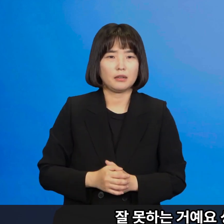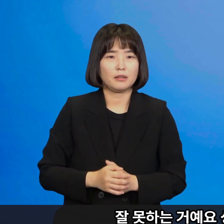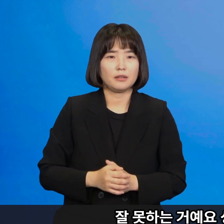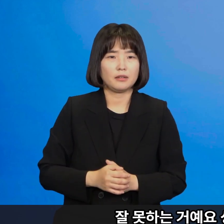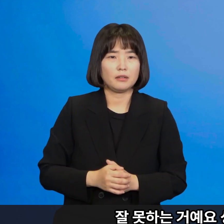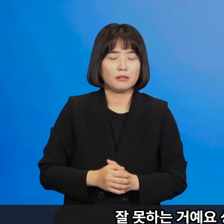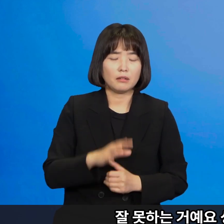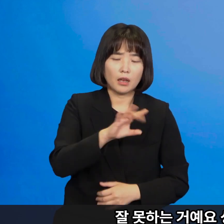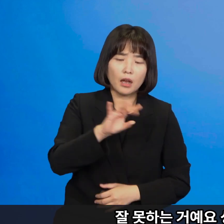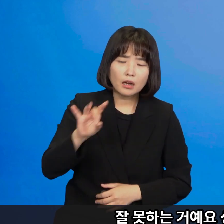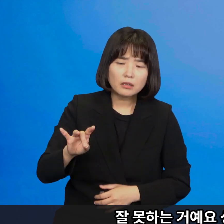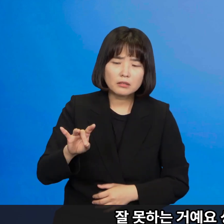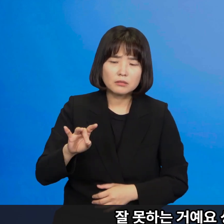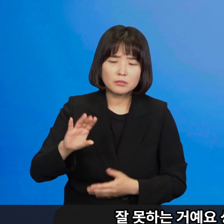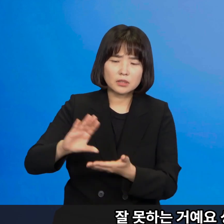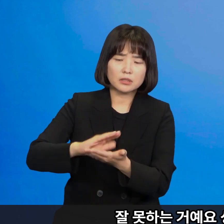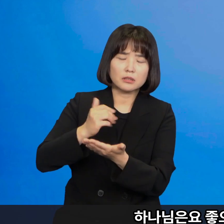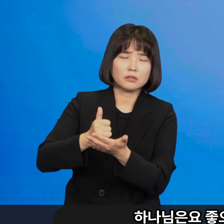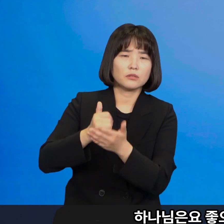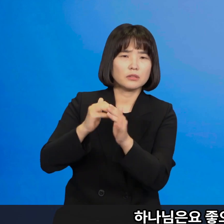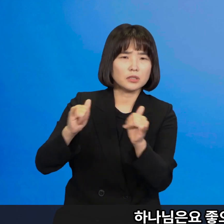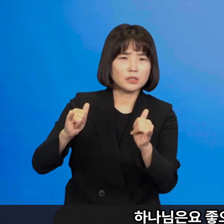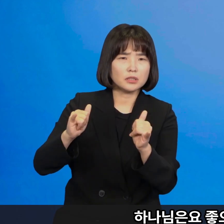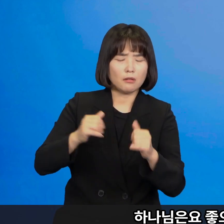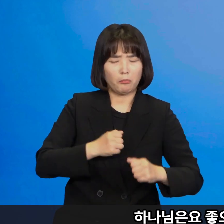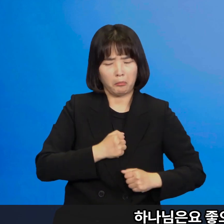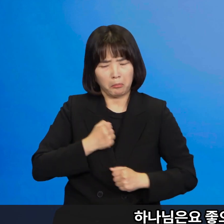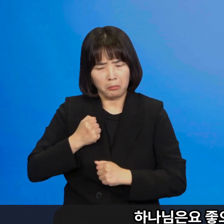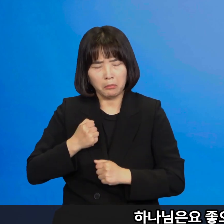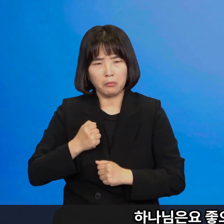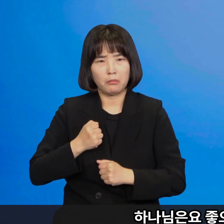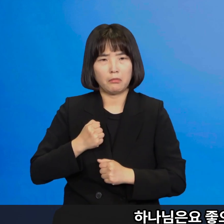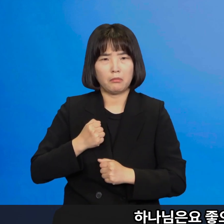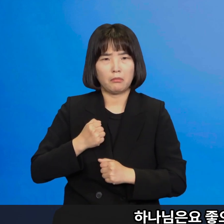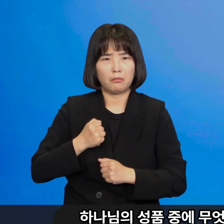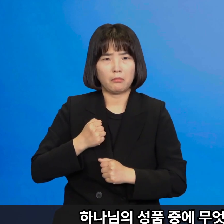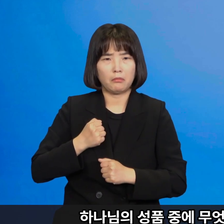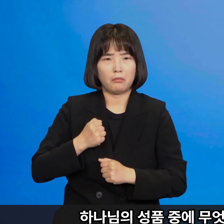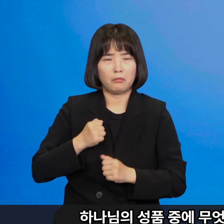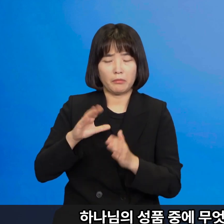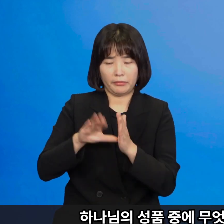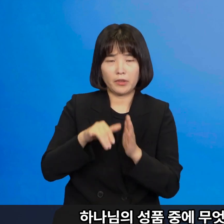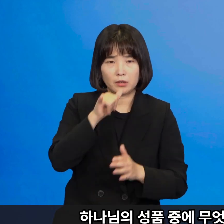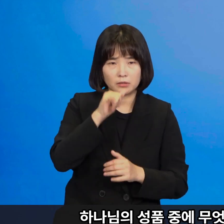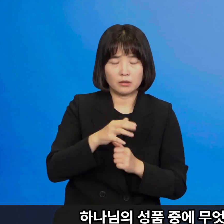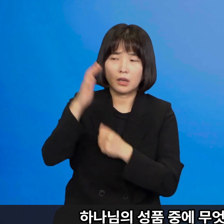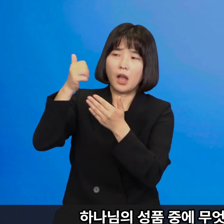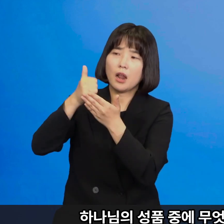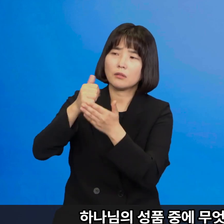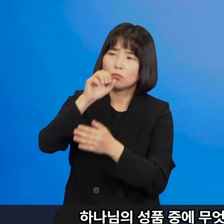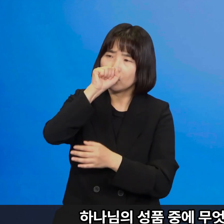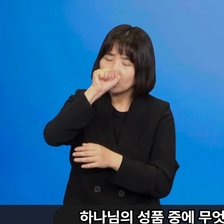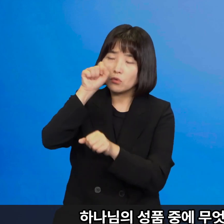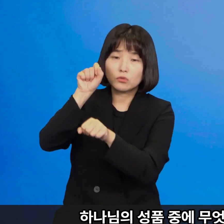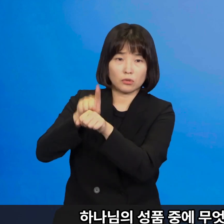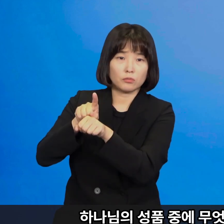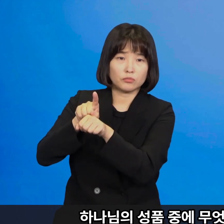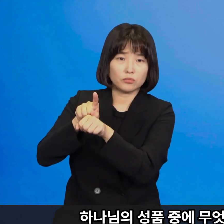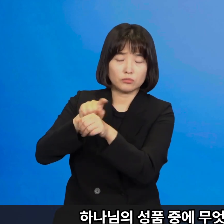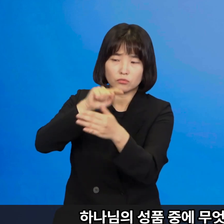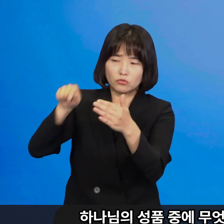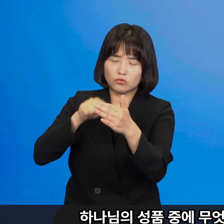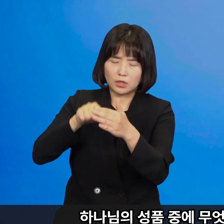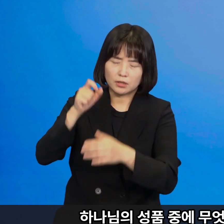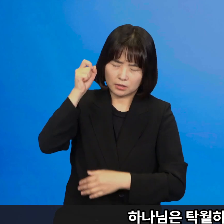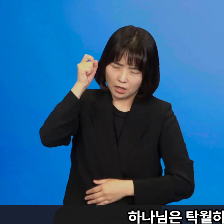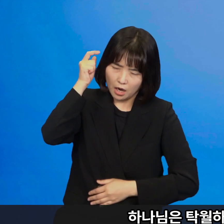거예요. 성실하게 않는 거예요. 하나님은요, 좋으신 하나님이시죠. 하나님의 성품 중에 무엇이 있냐면 탁월함이